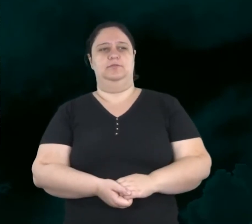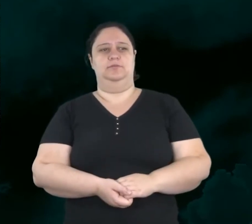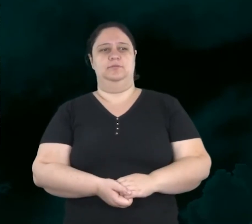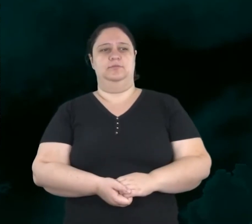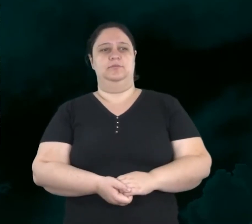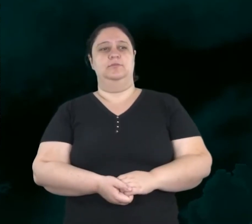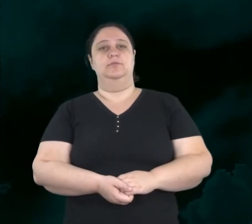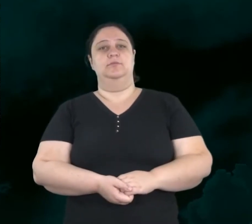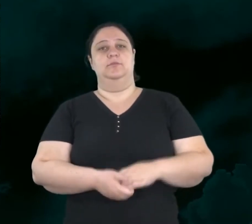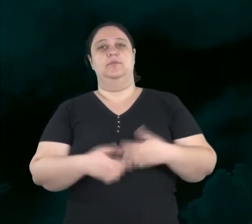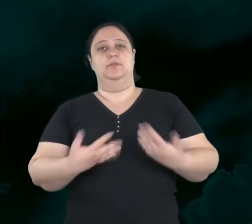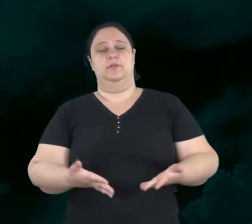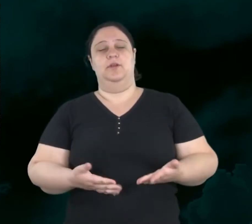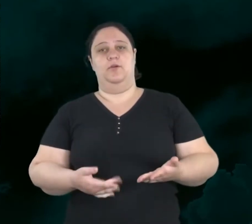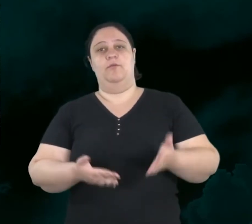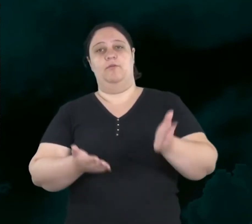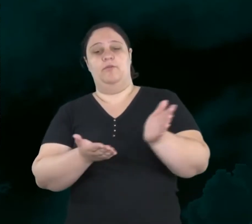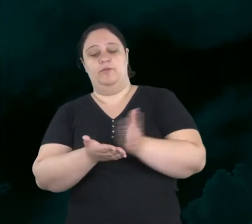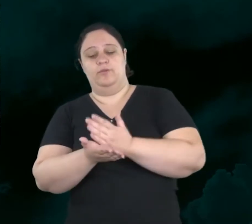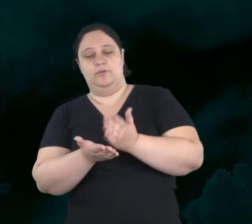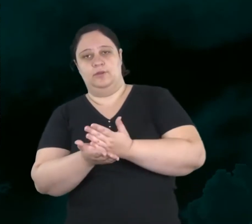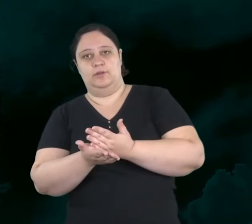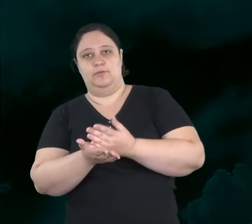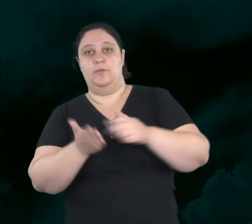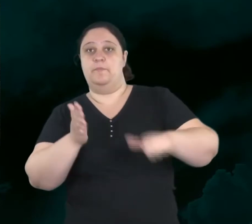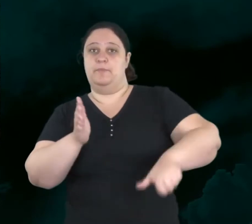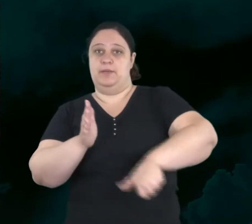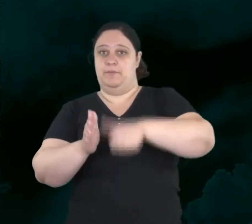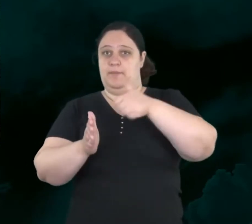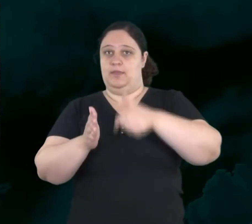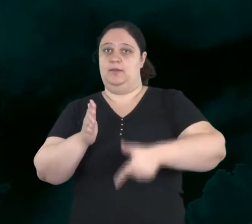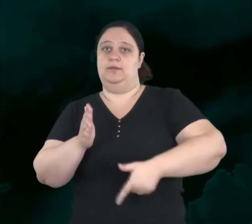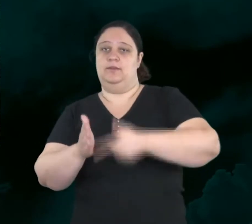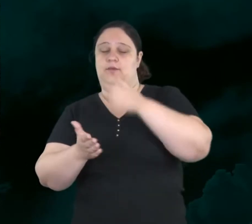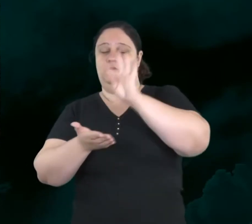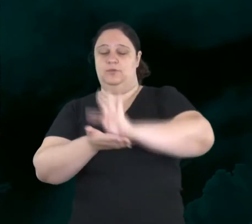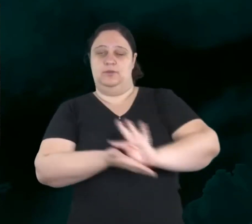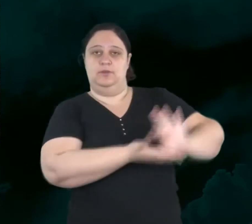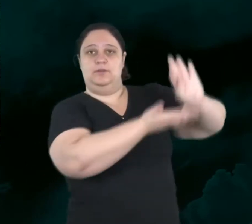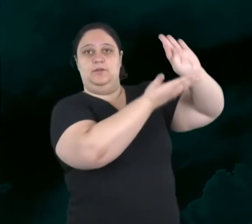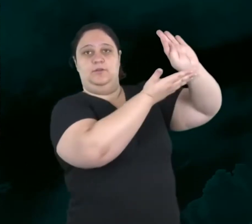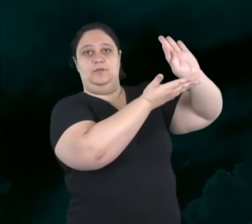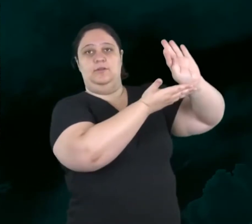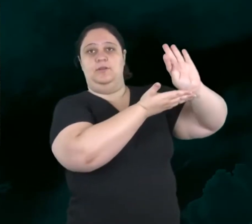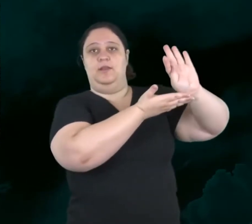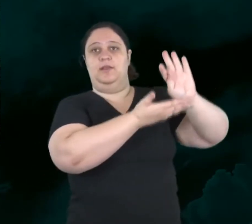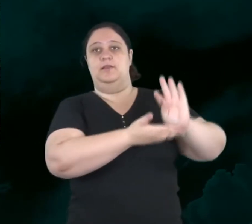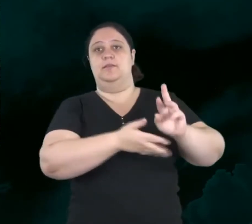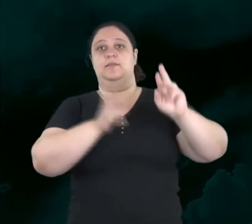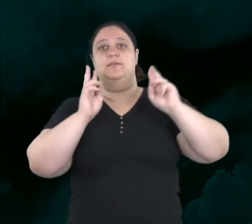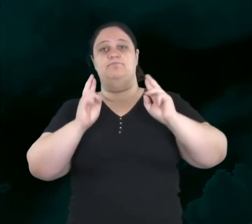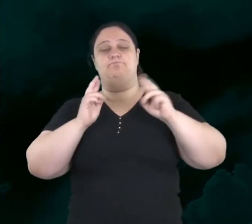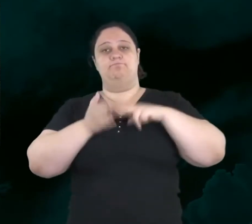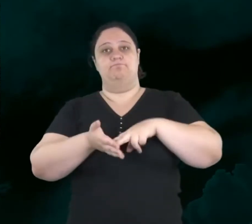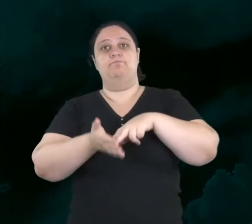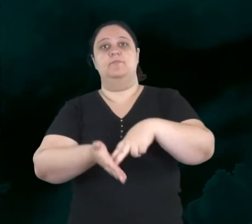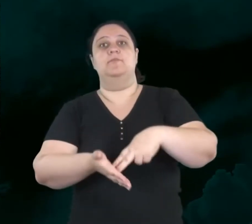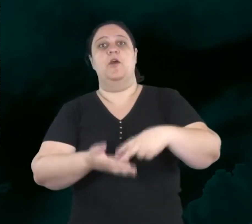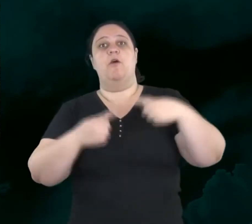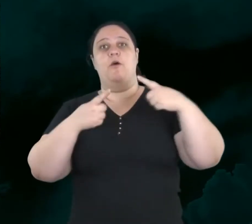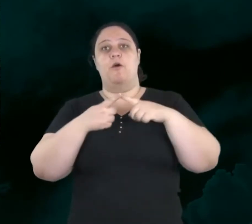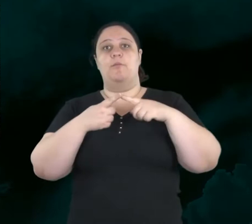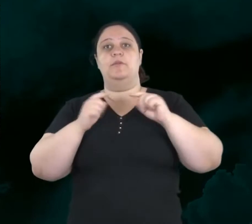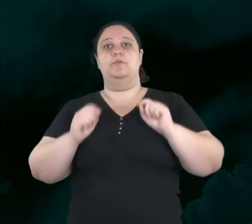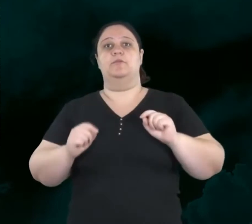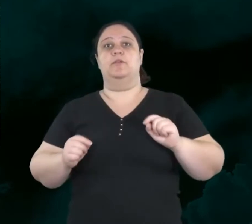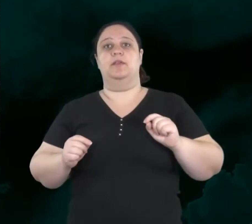nos livros de Tessalonicenses, 1º e 2º Tessalonicenses, está relacionado diretamente com a vinda do Senhor.